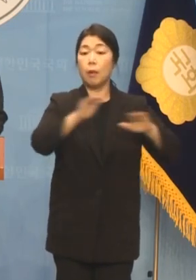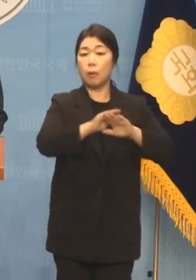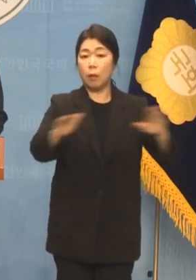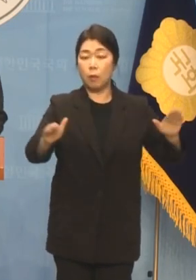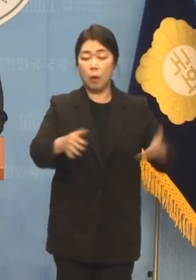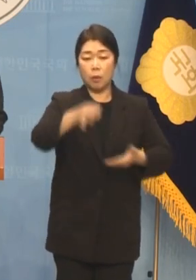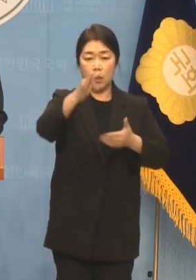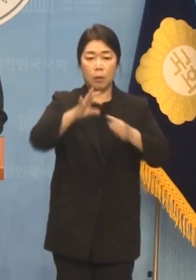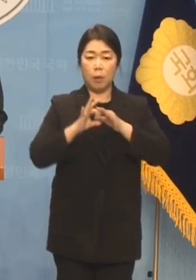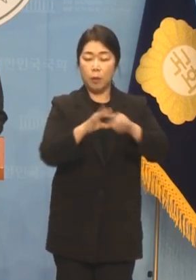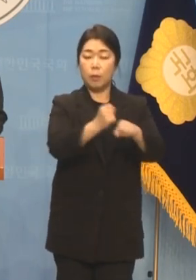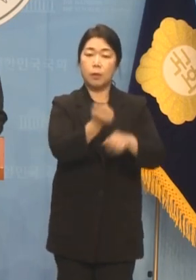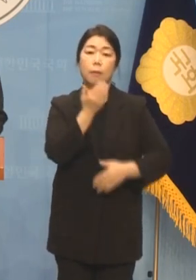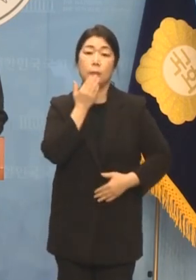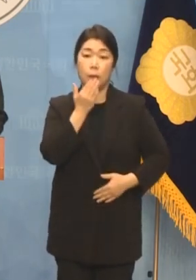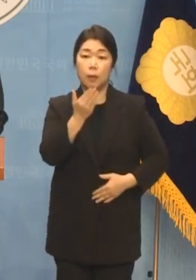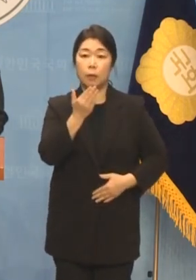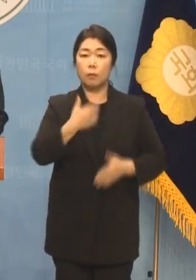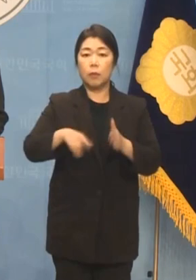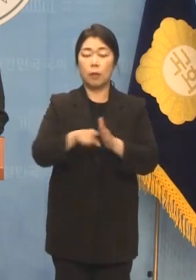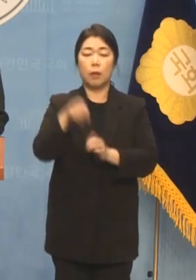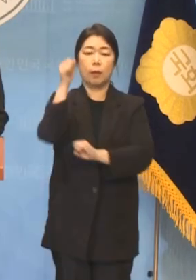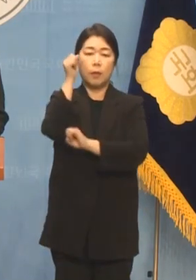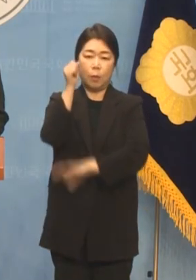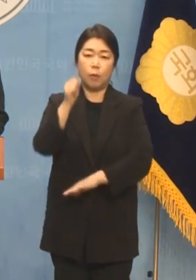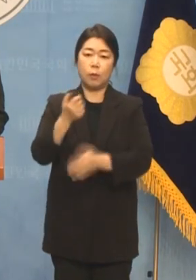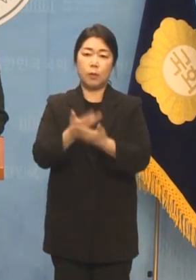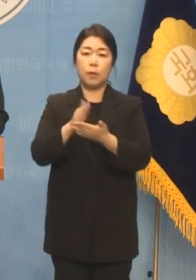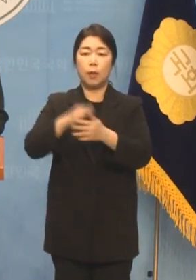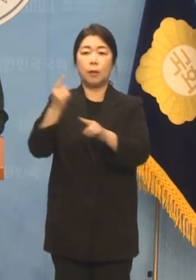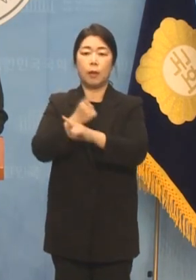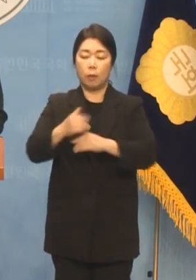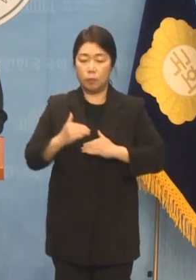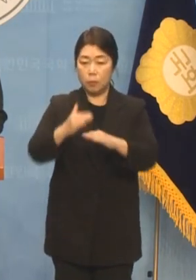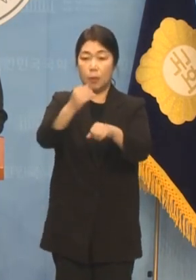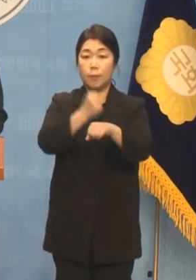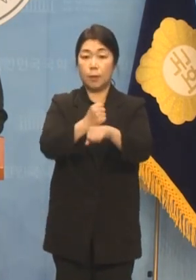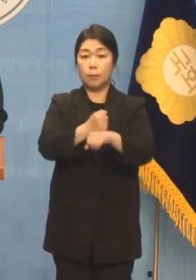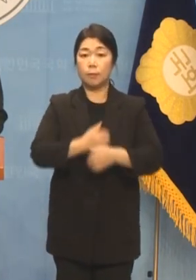재정적 지속 가능성을 높이는 근본적 개혁을 추진하겠습니다.